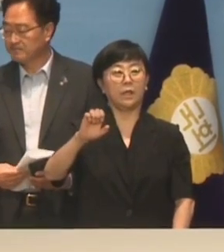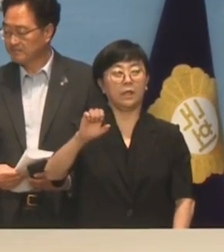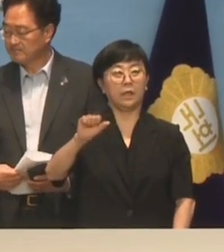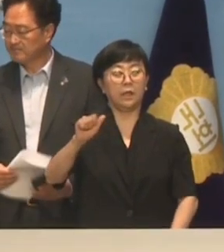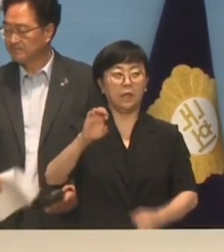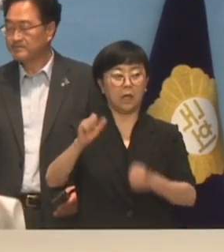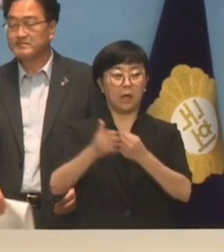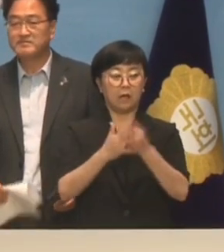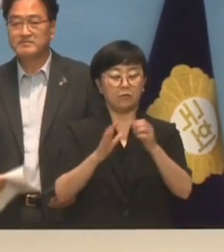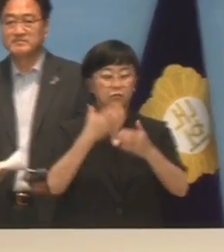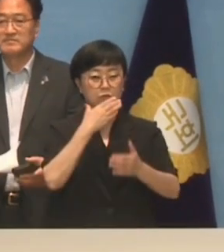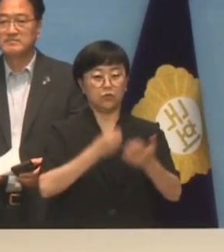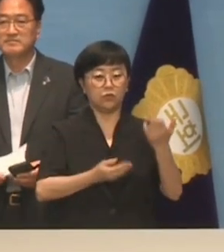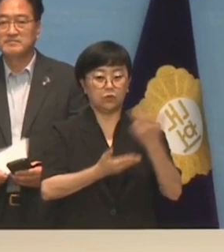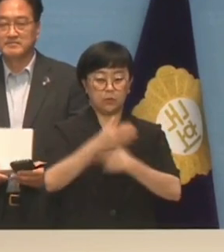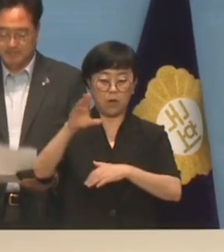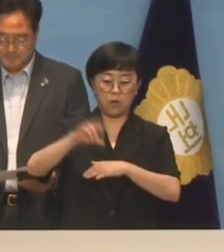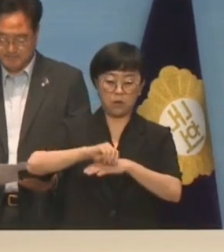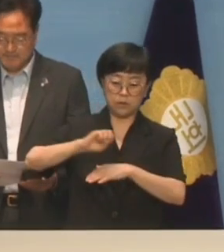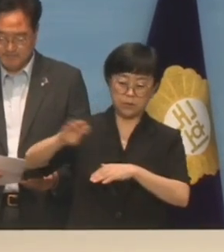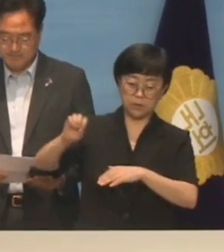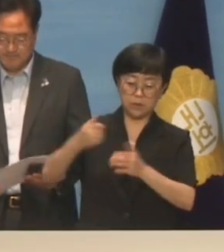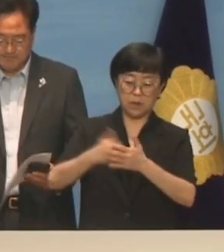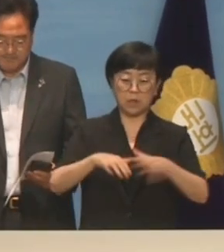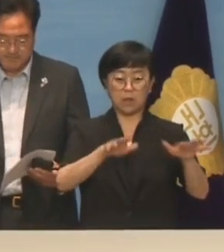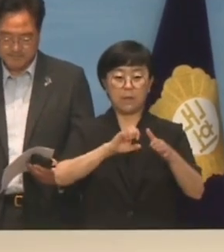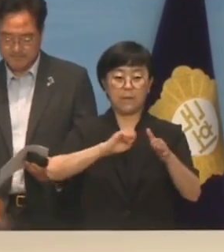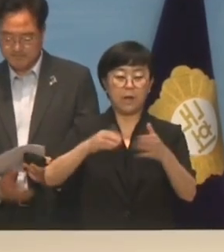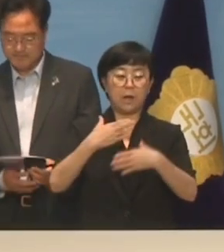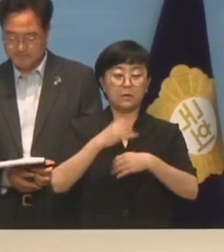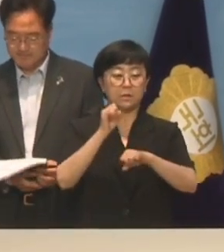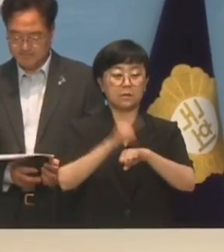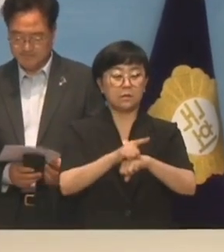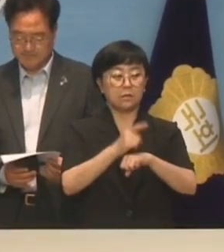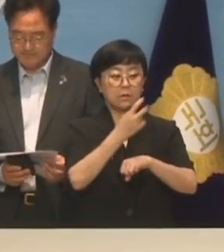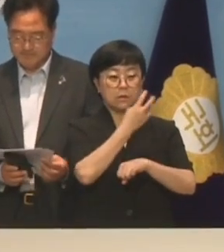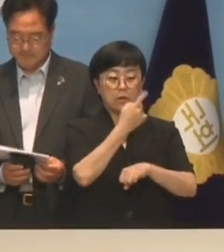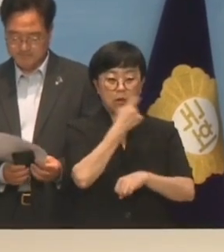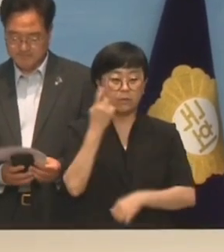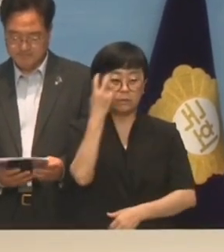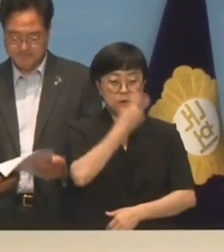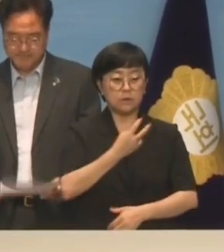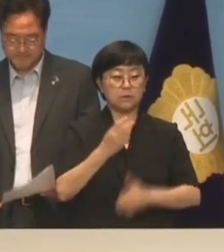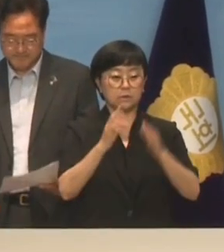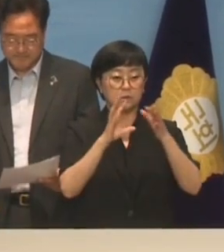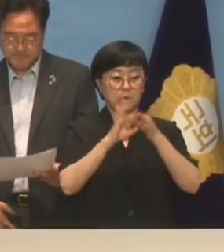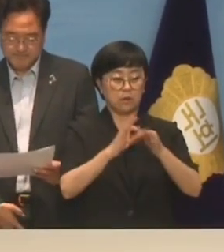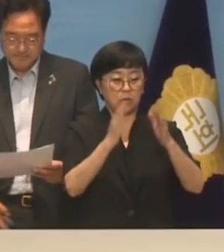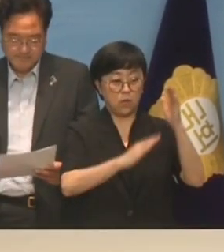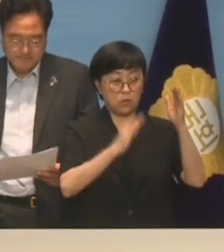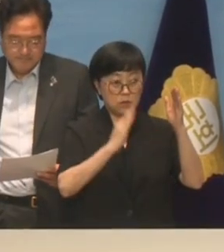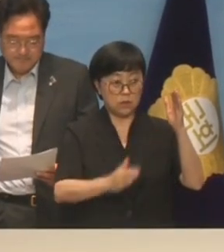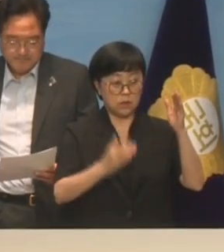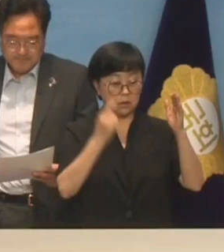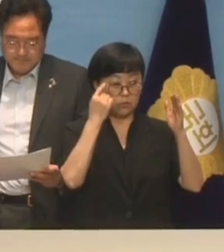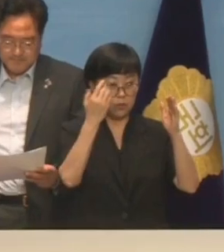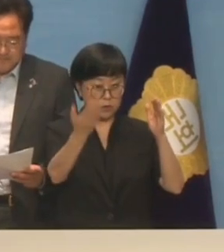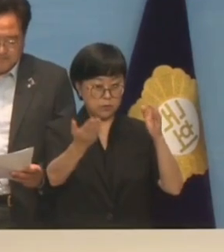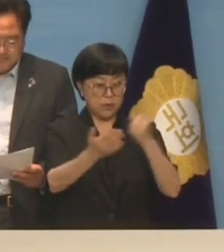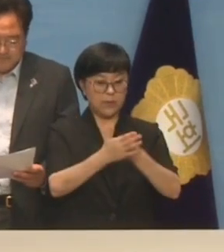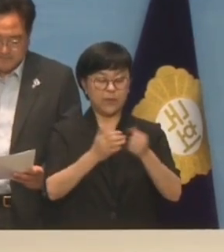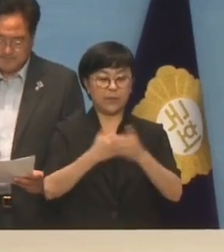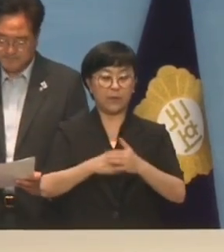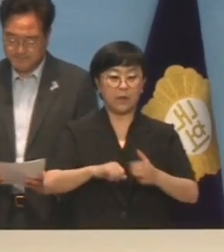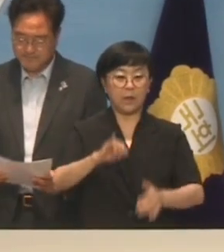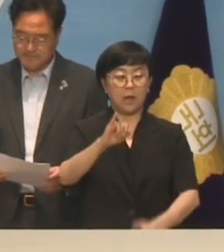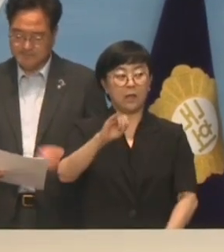IAEA의 후쿠시마 원전 오염수 해양 방류 안전성 검증 관련 공개 질문입니다. 국제 원자력